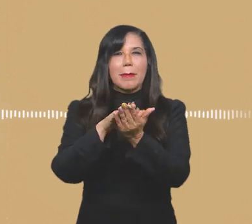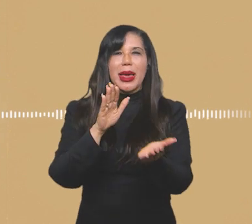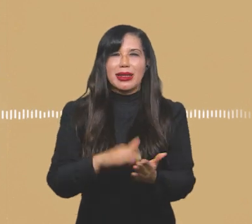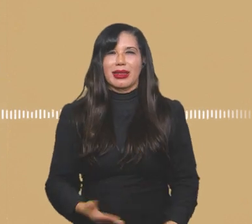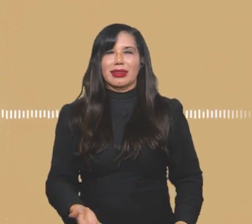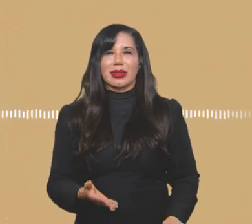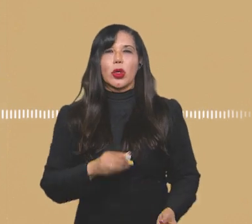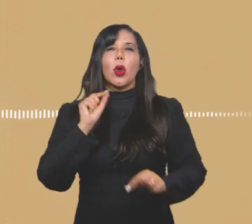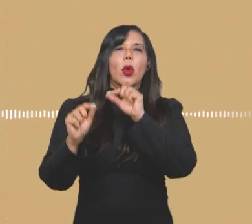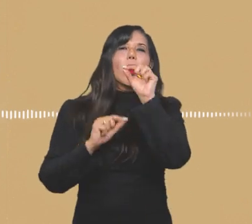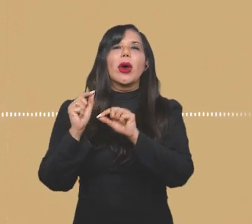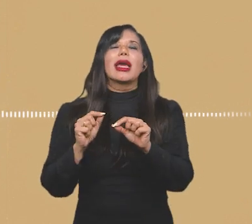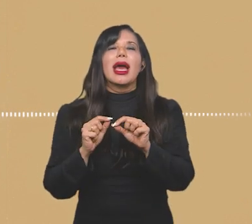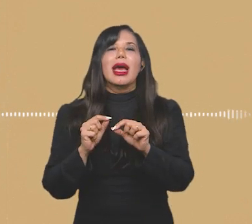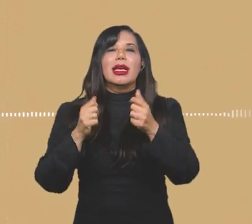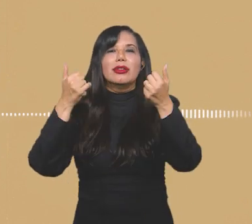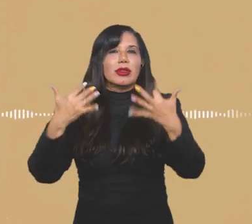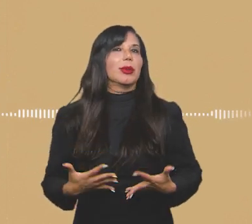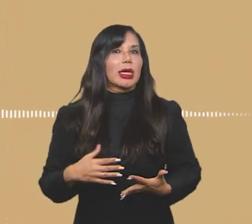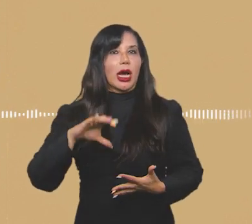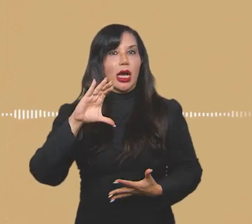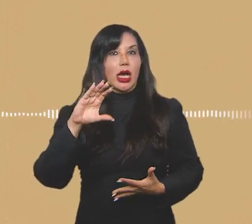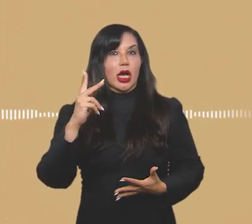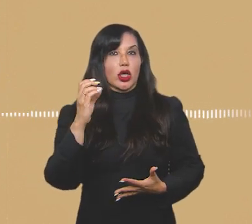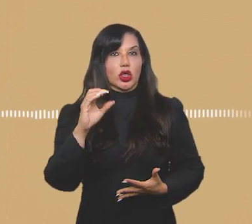é chocarrice moderada.